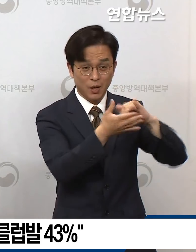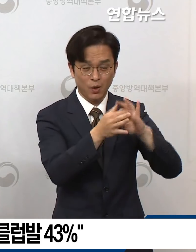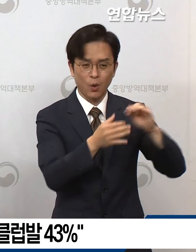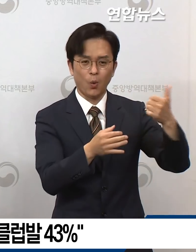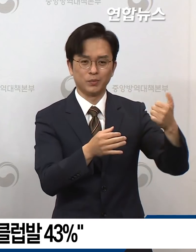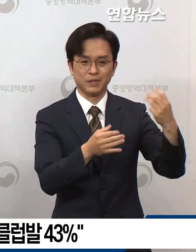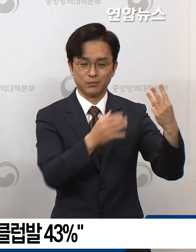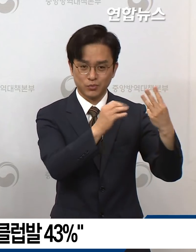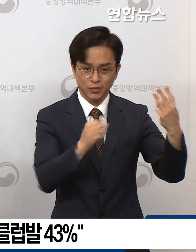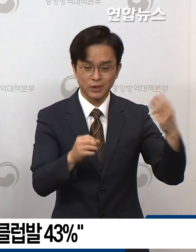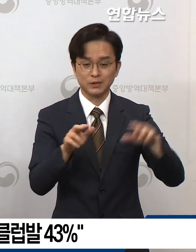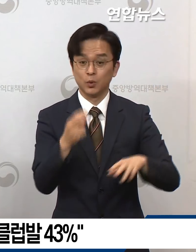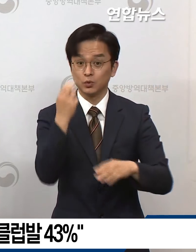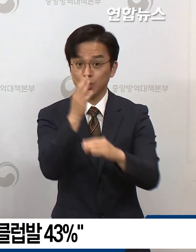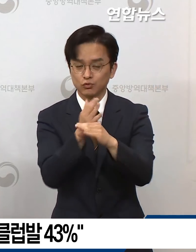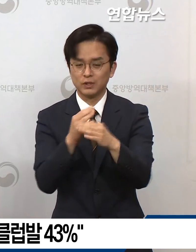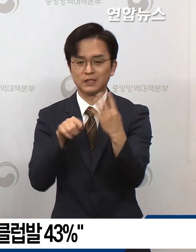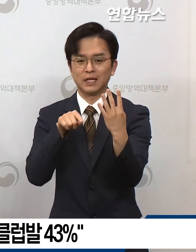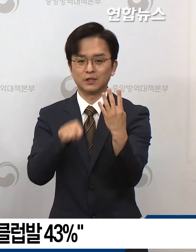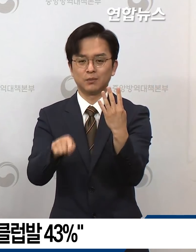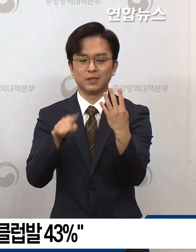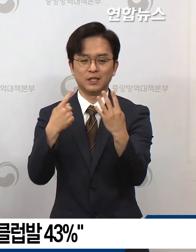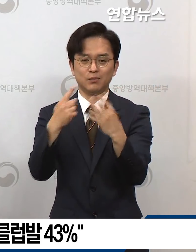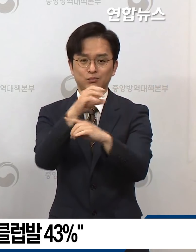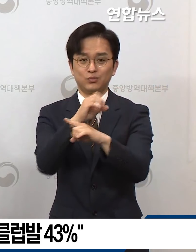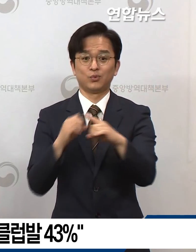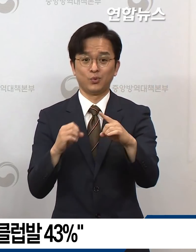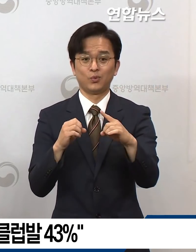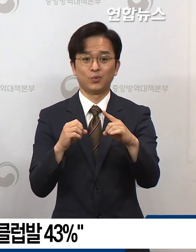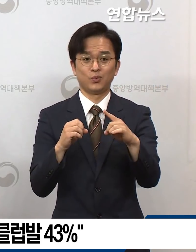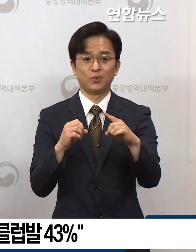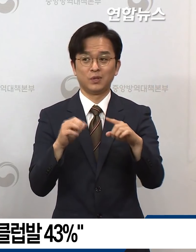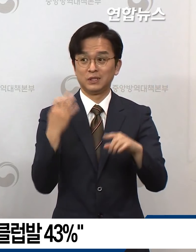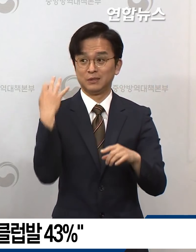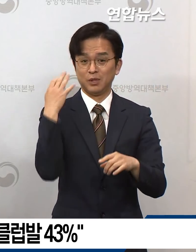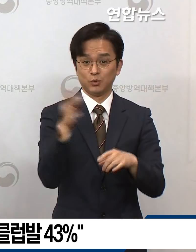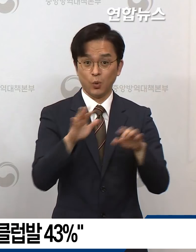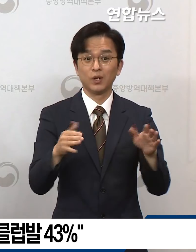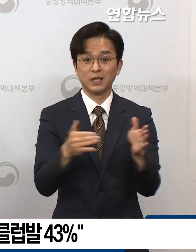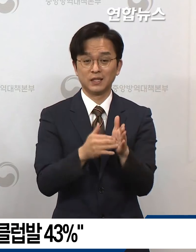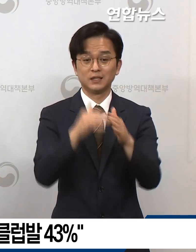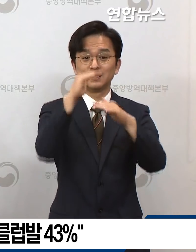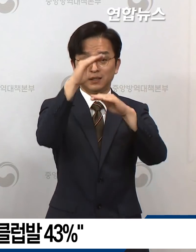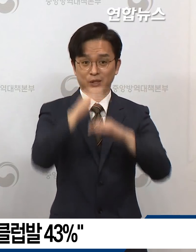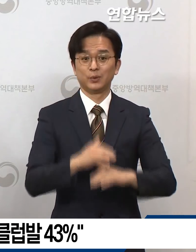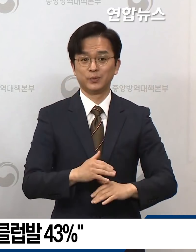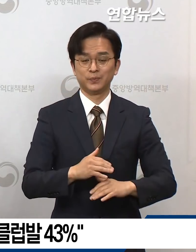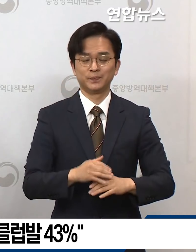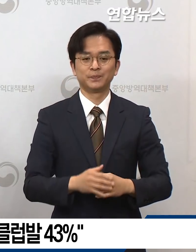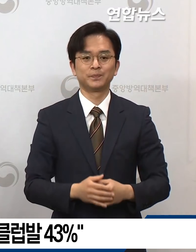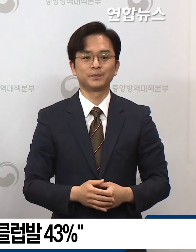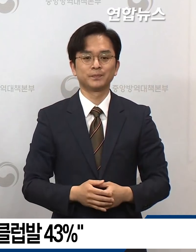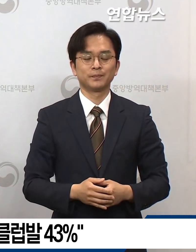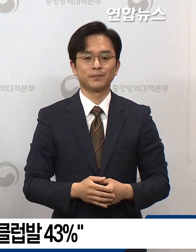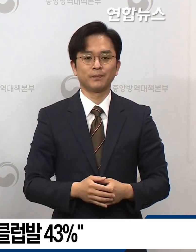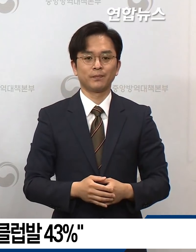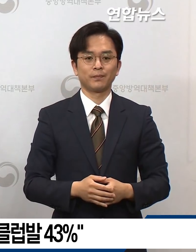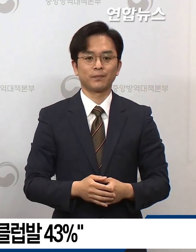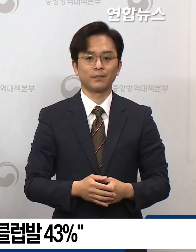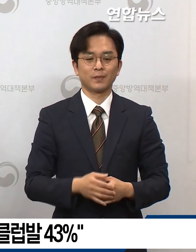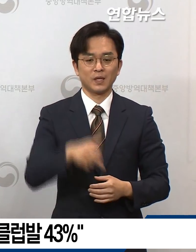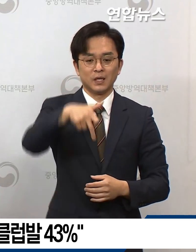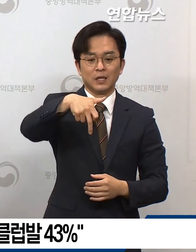중인 경우가 7명, 4.1%의 감염 경로 양상을 보여주고 있습니다. 클럽